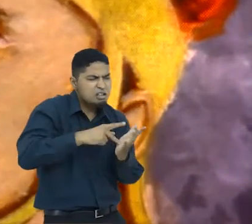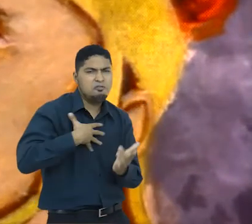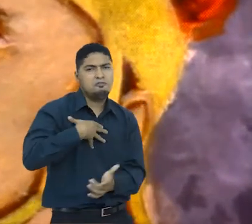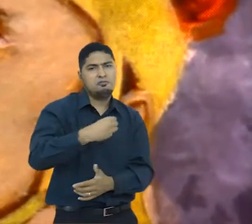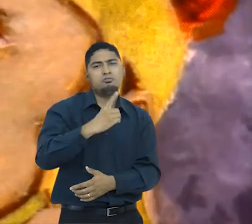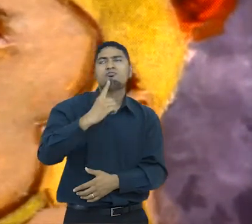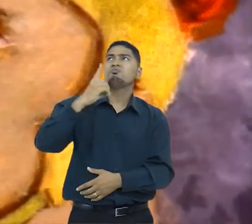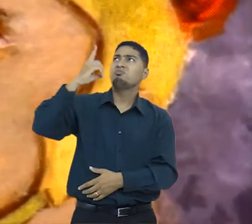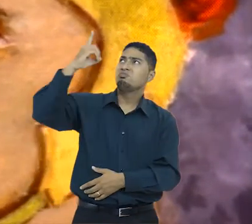Deus.